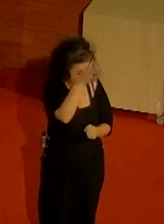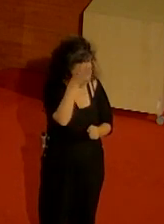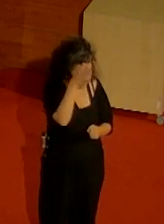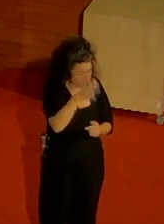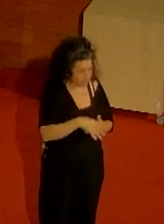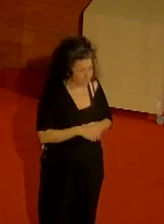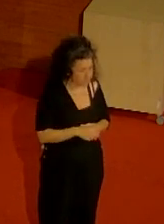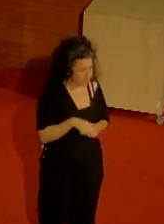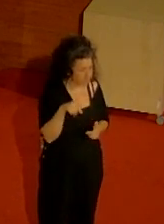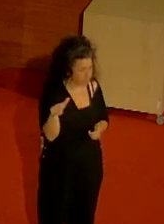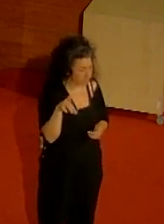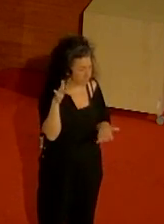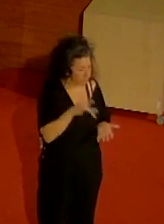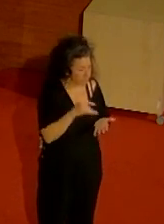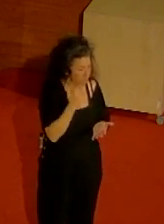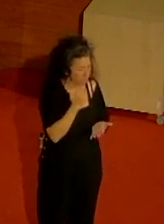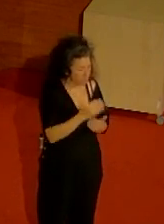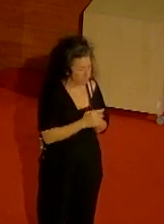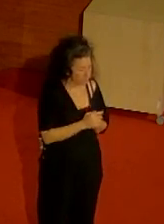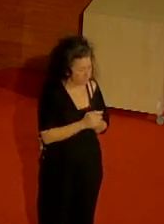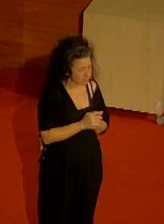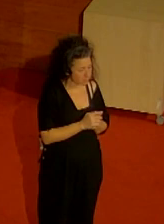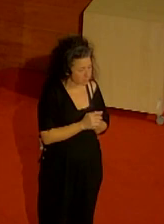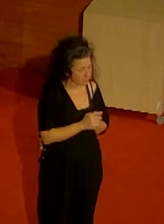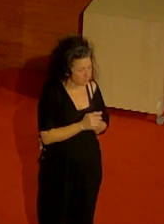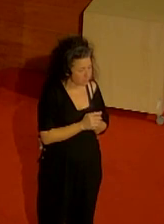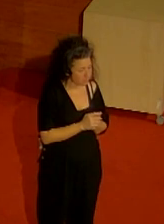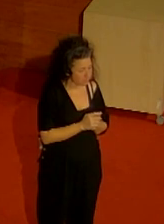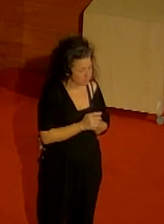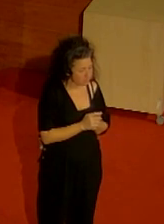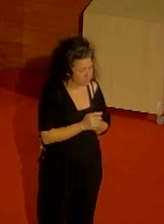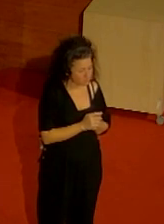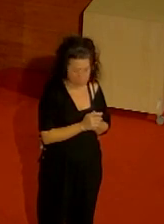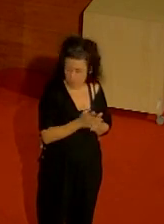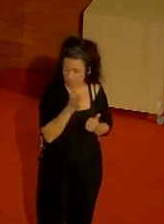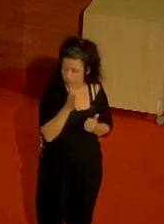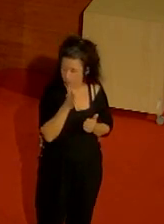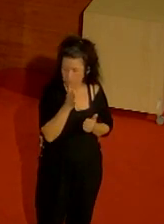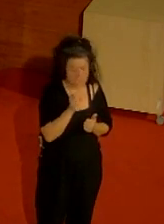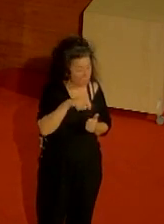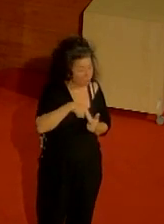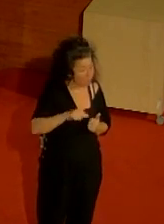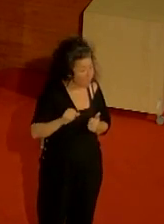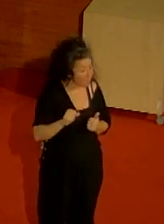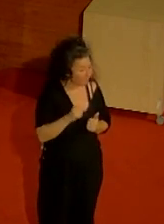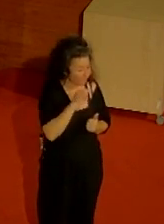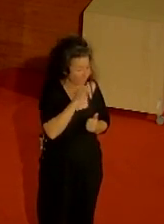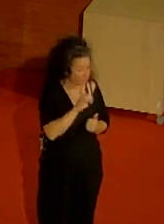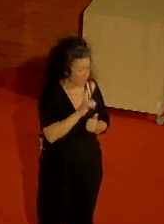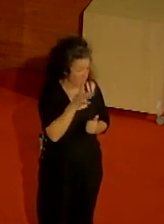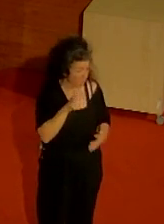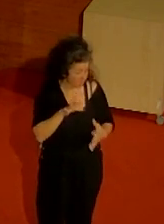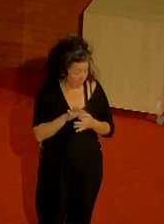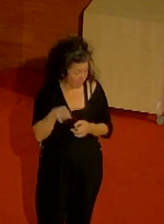Y ahí pasó algo también, que por eso Ana aquel verano no estaba contenta, que tiene que ver con esto, y es que las